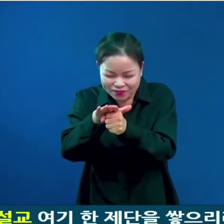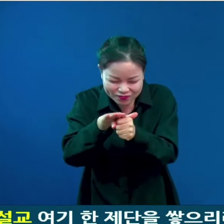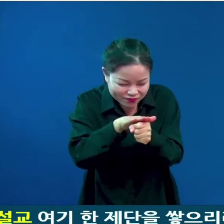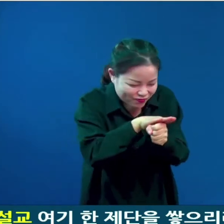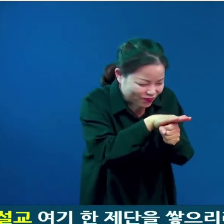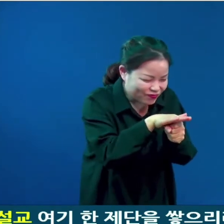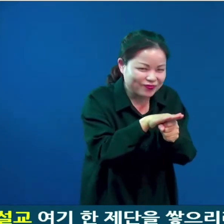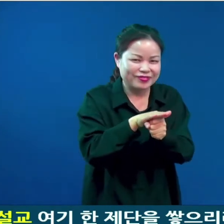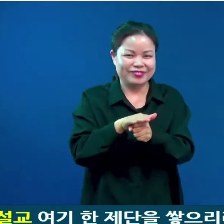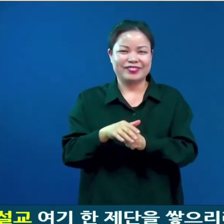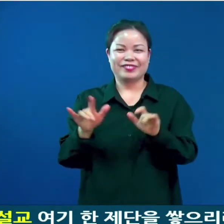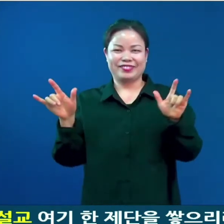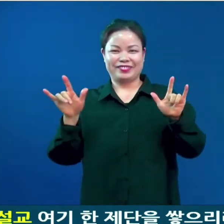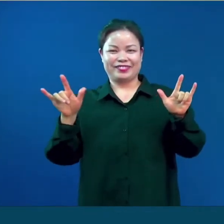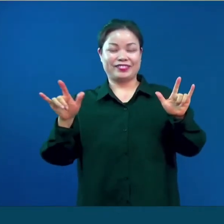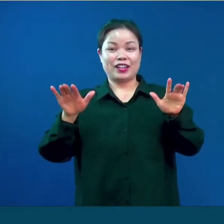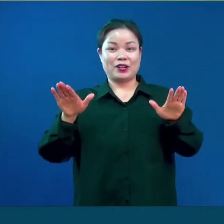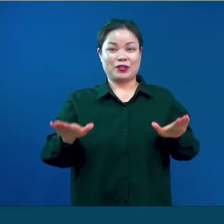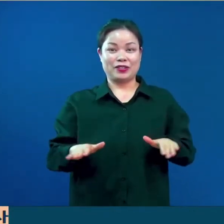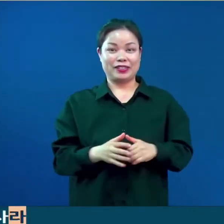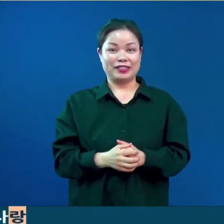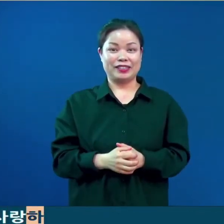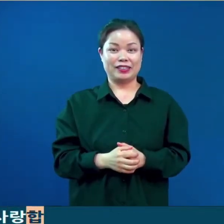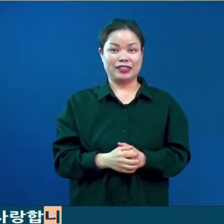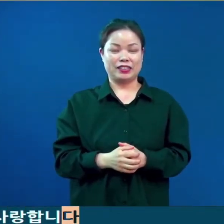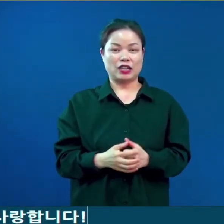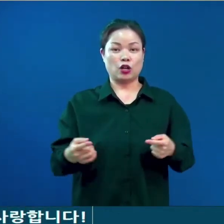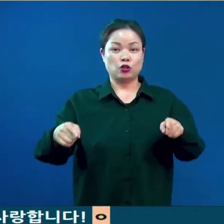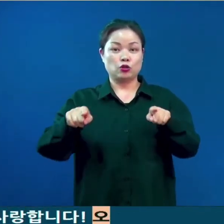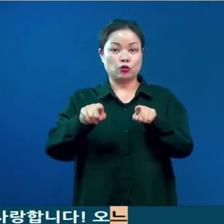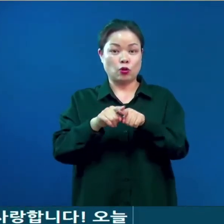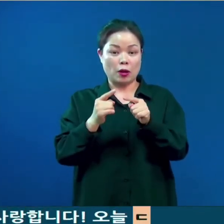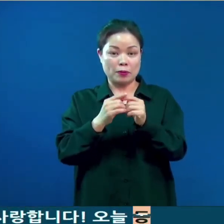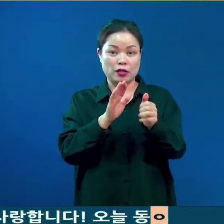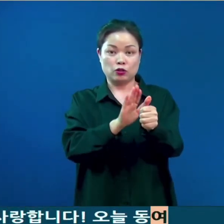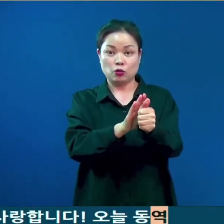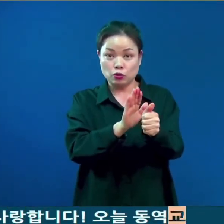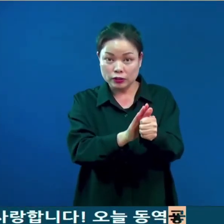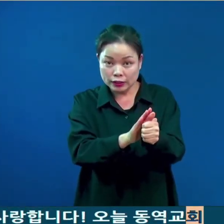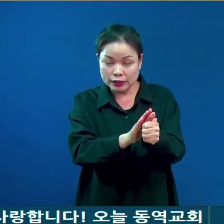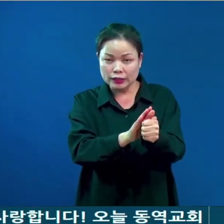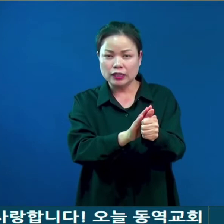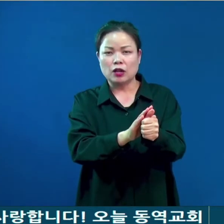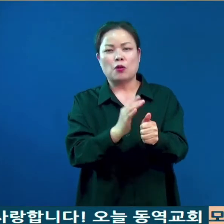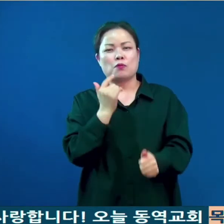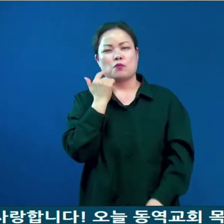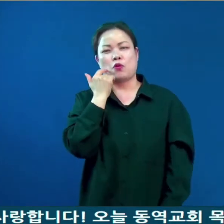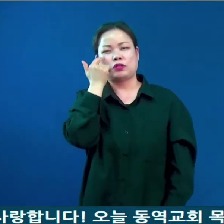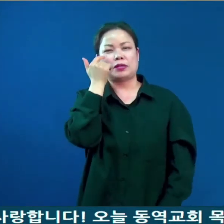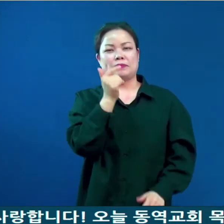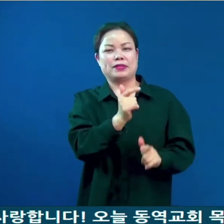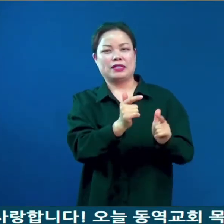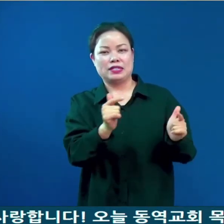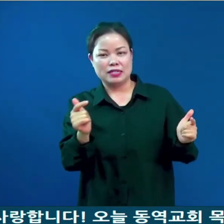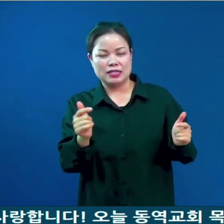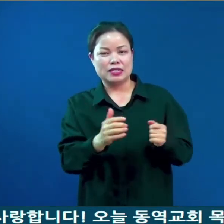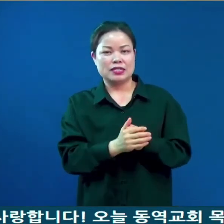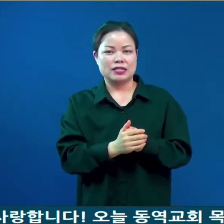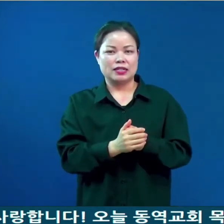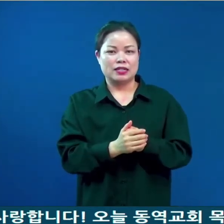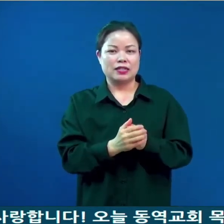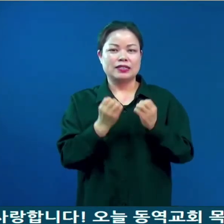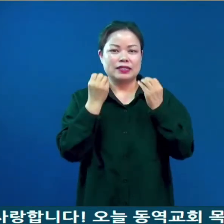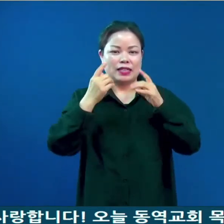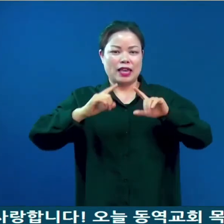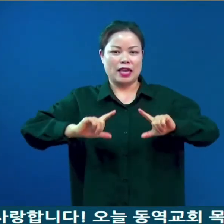사랑합니다. 네, 오늘 동역교회 우리 목사님들께서 영상으로 새해